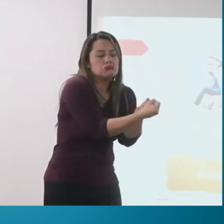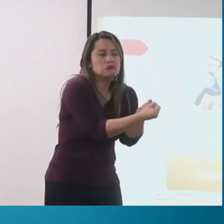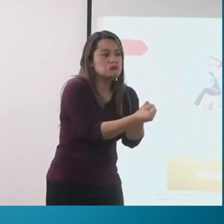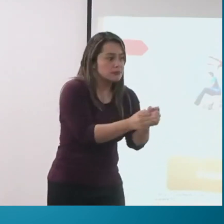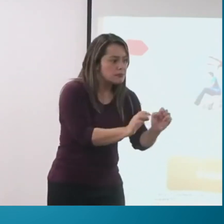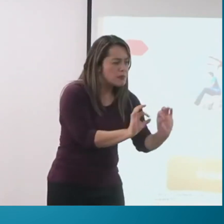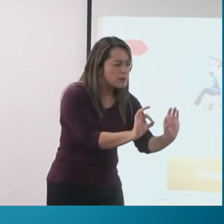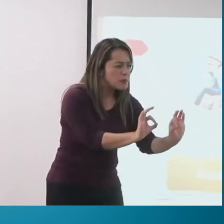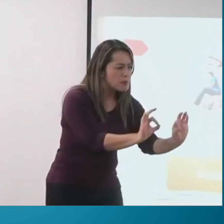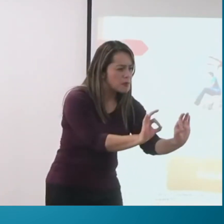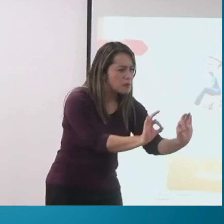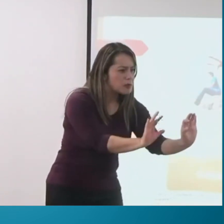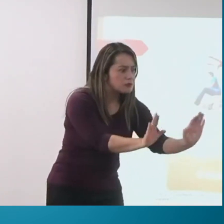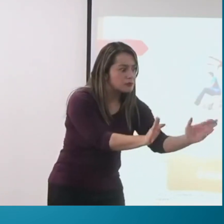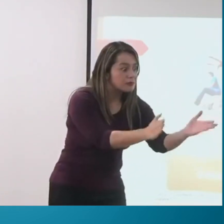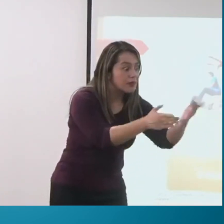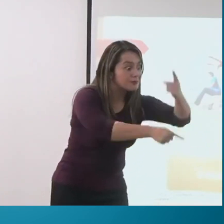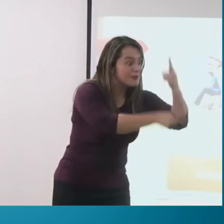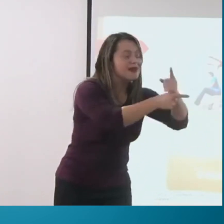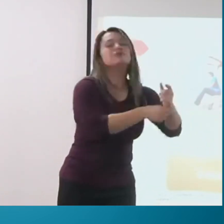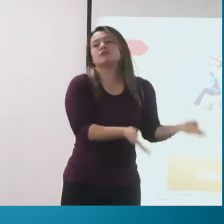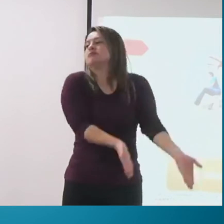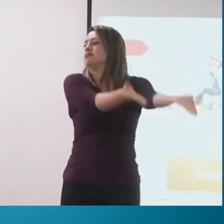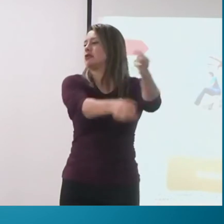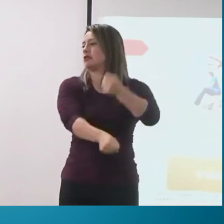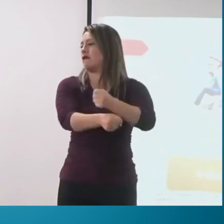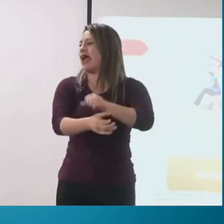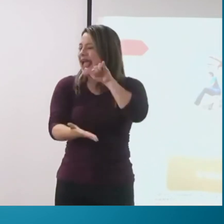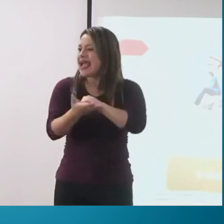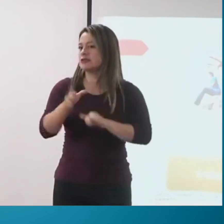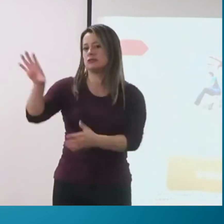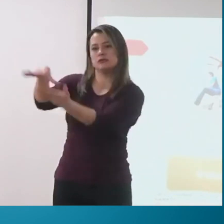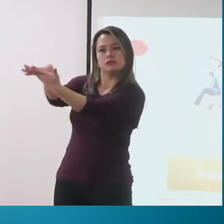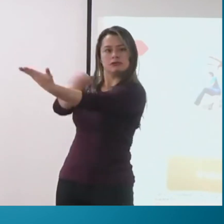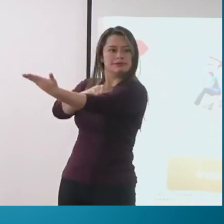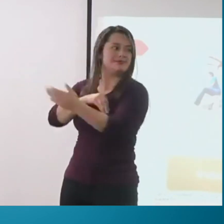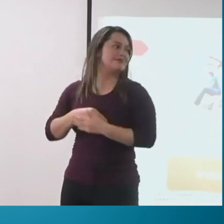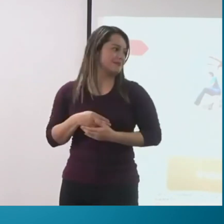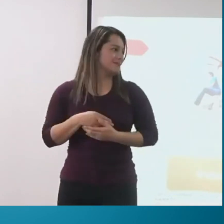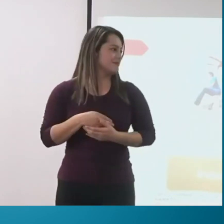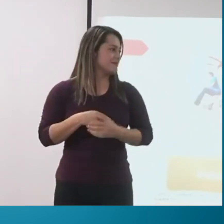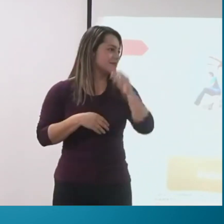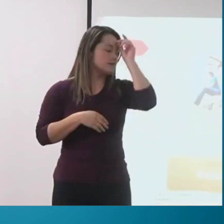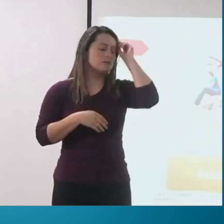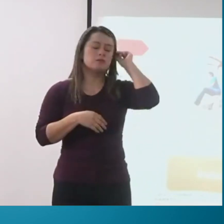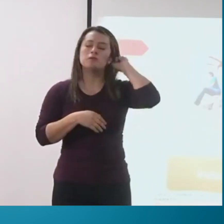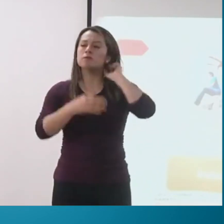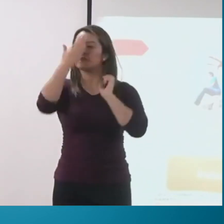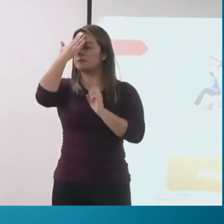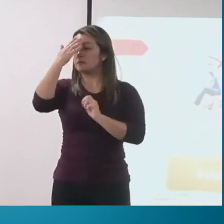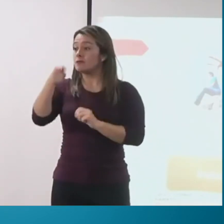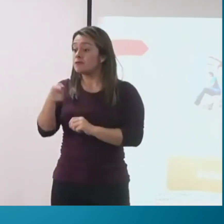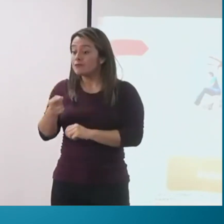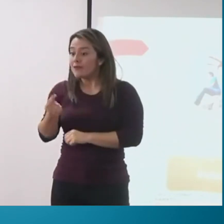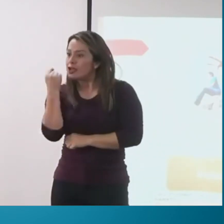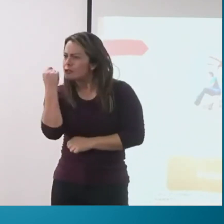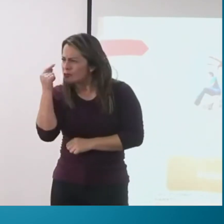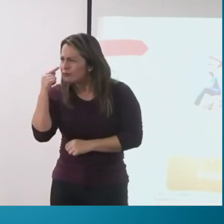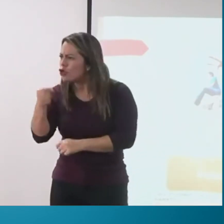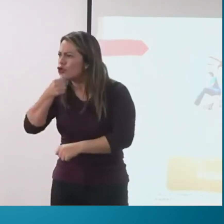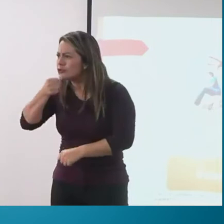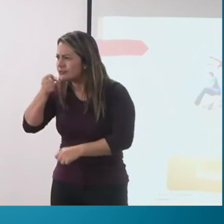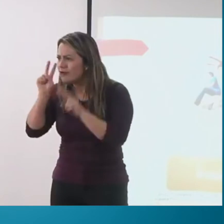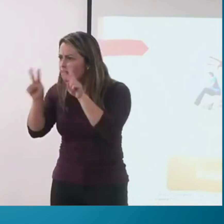que me reincorporen y me mantengan en el trabajo. Colombia ha sido acogido en la organización, en la OCDE, que es la de